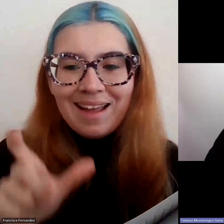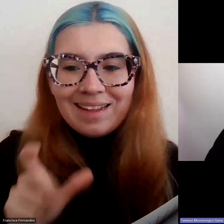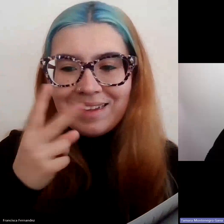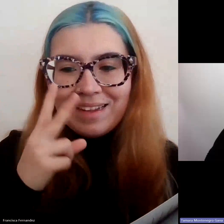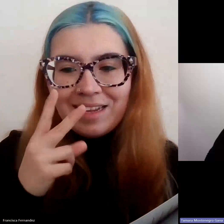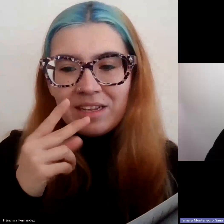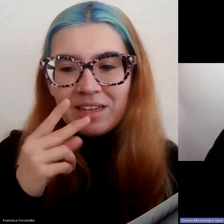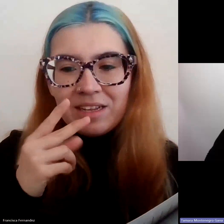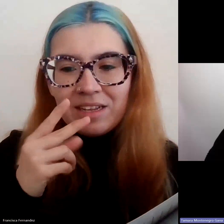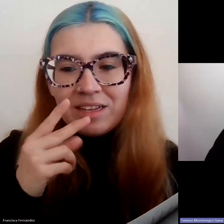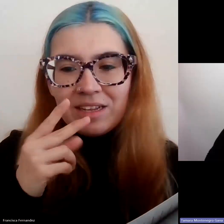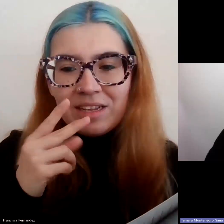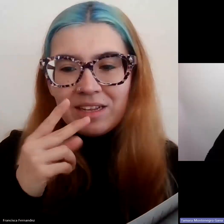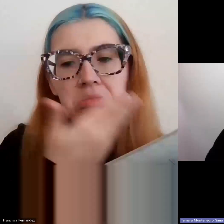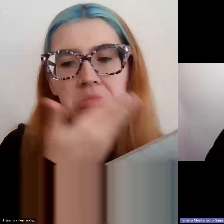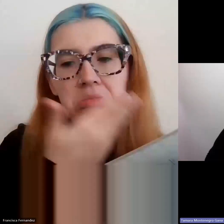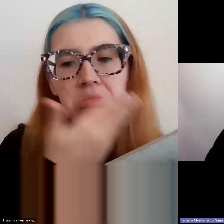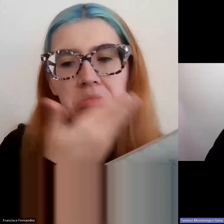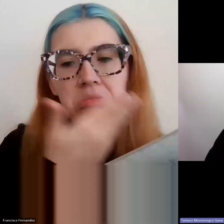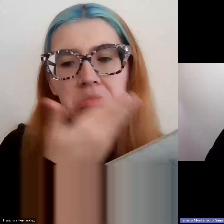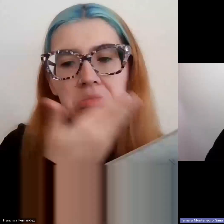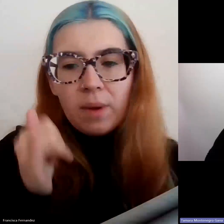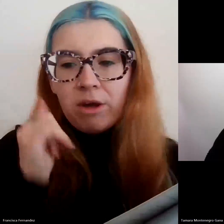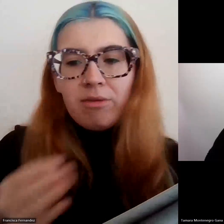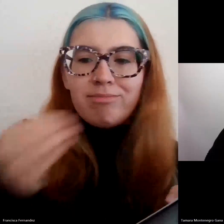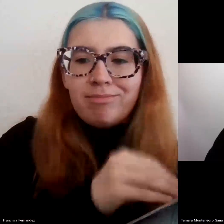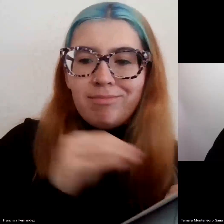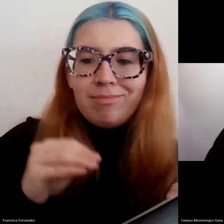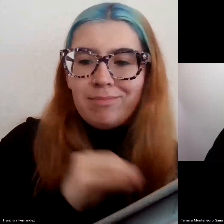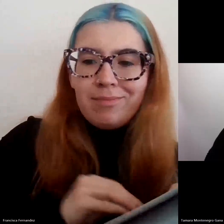Ese es mi cuaderno que tiene las dos cosas.